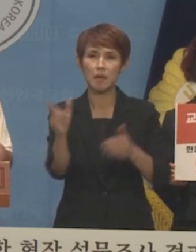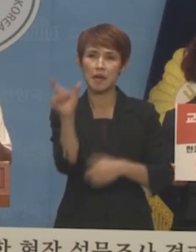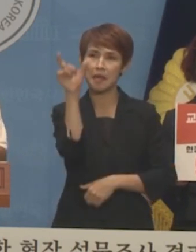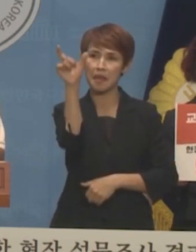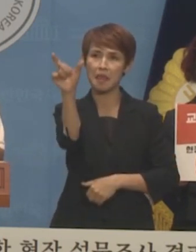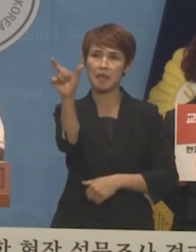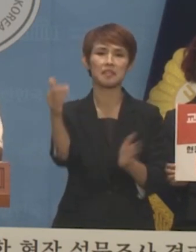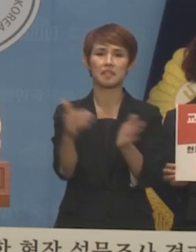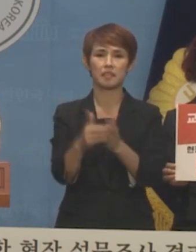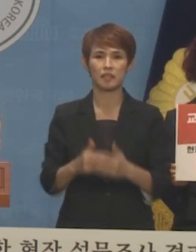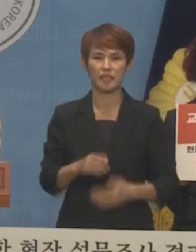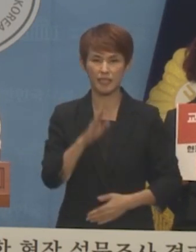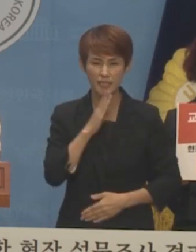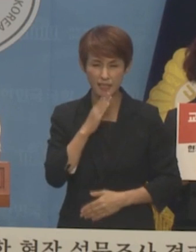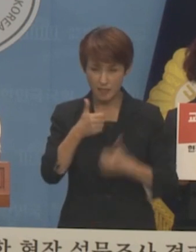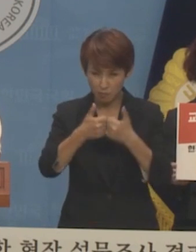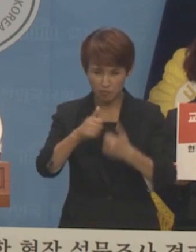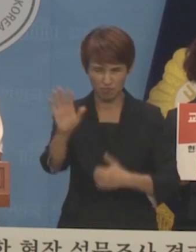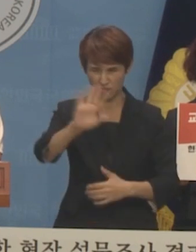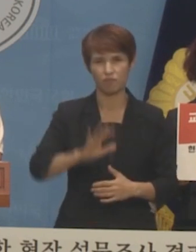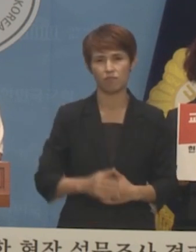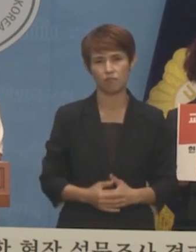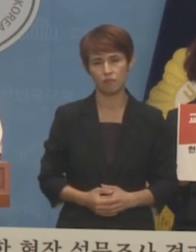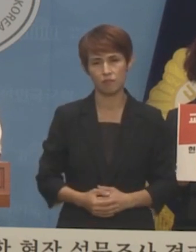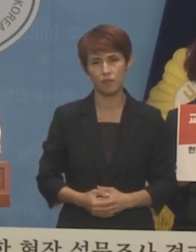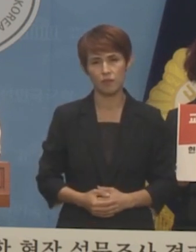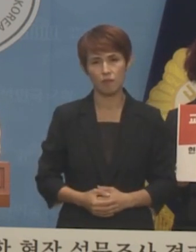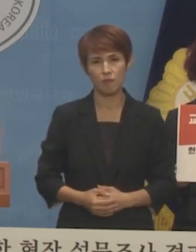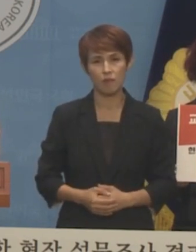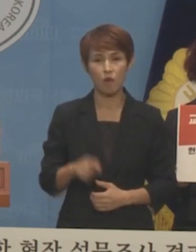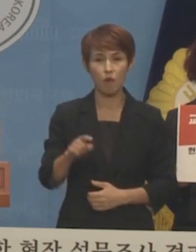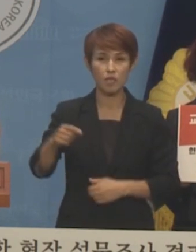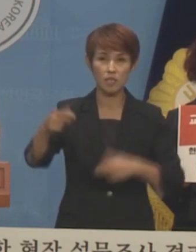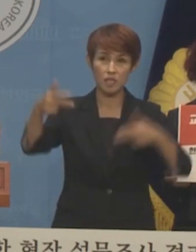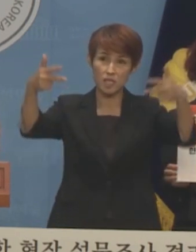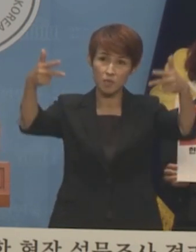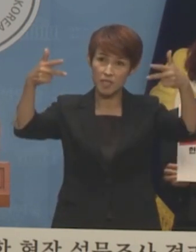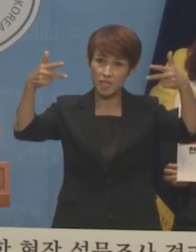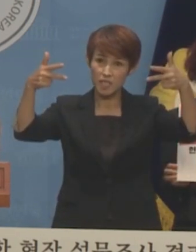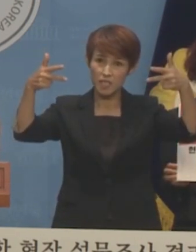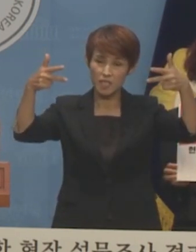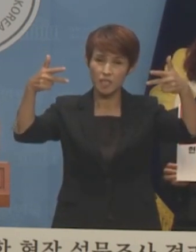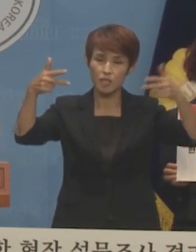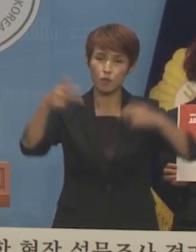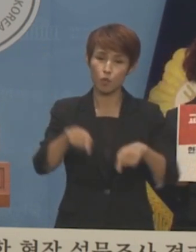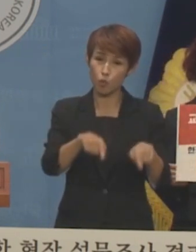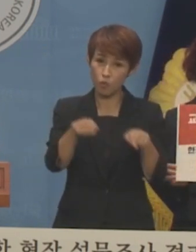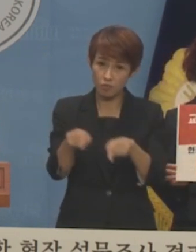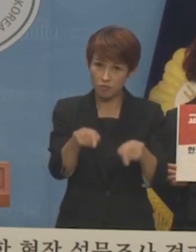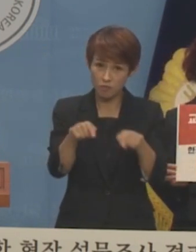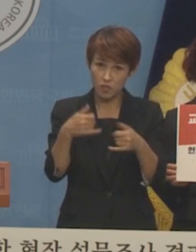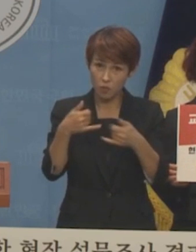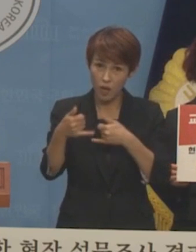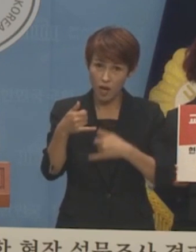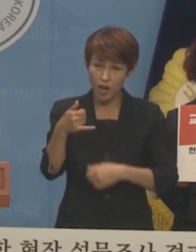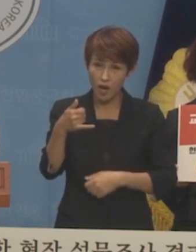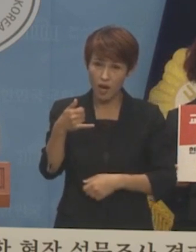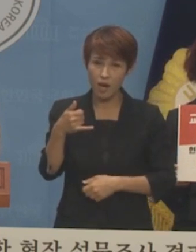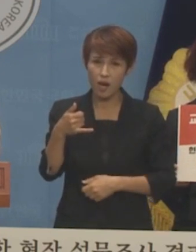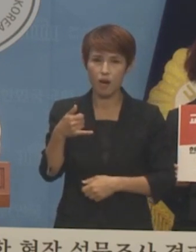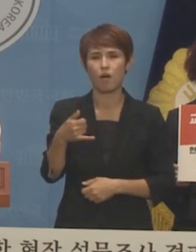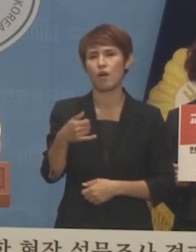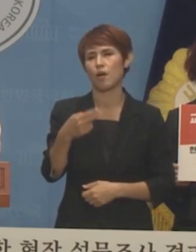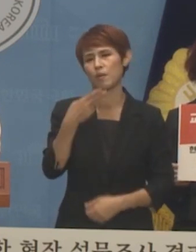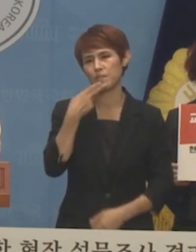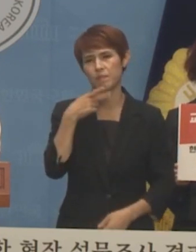추가된 것일 뿐입니다. 그러니 이러한 공간에 CCTV, 벨, 녹음 전화기 등의 안전장치가